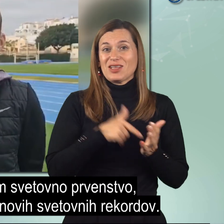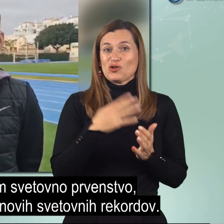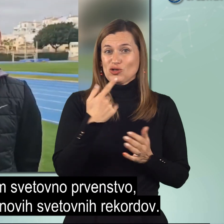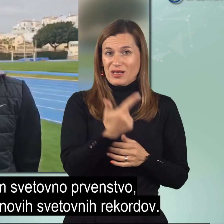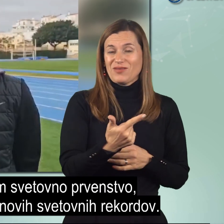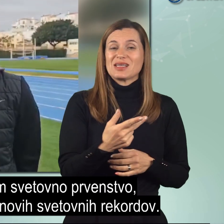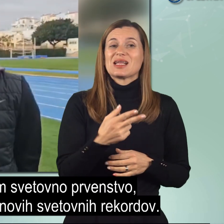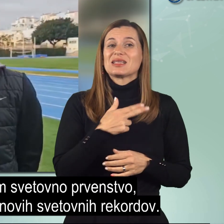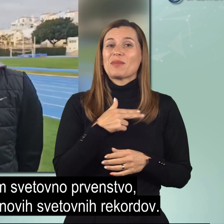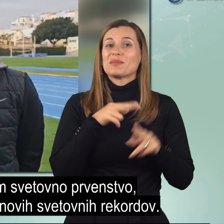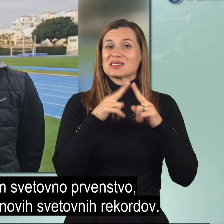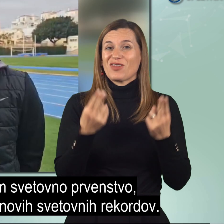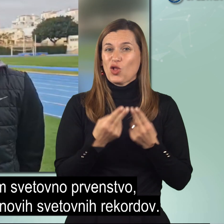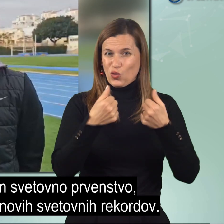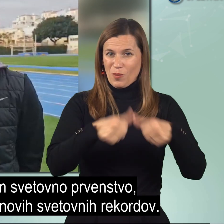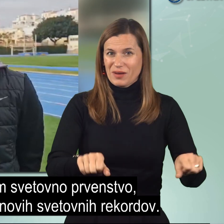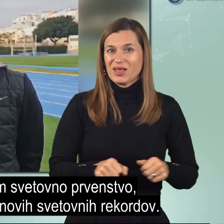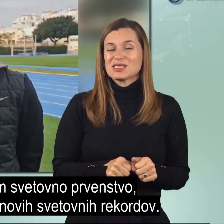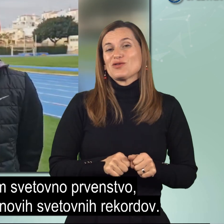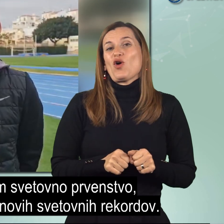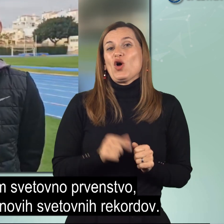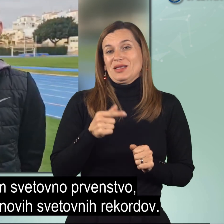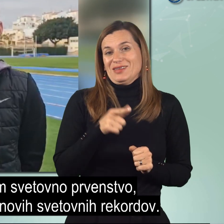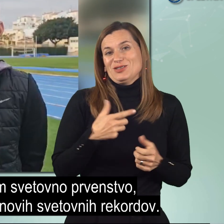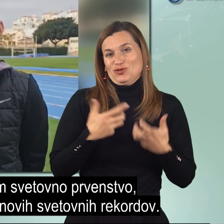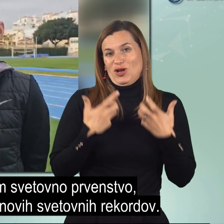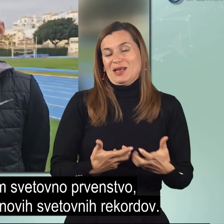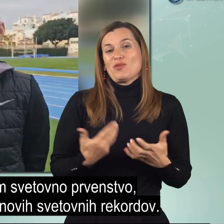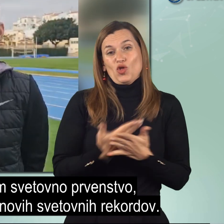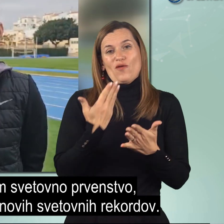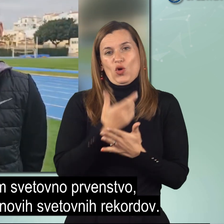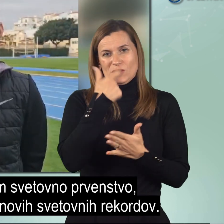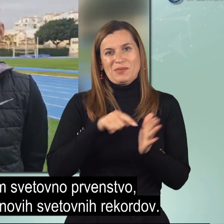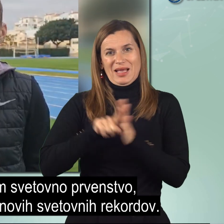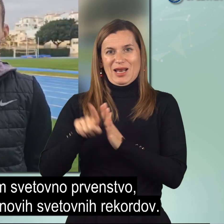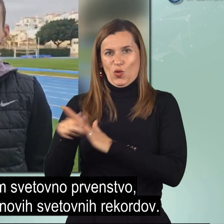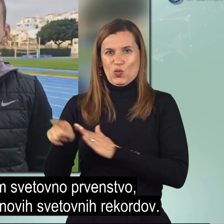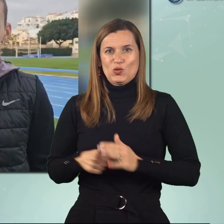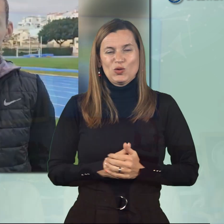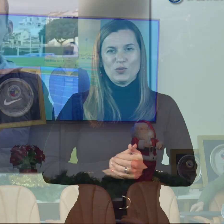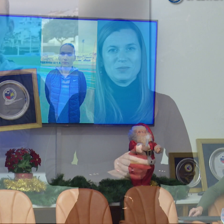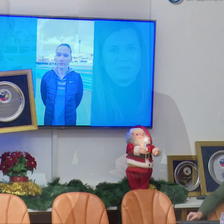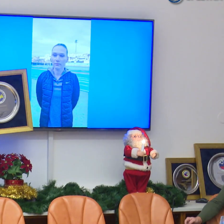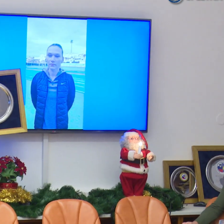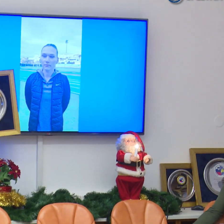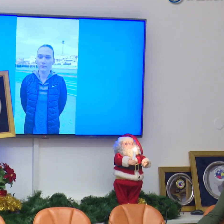letu 2024 imam svetovno prvenstvo, predvsem pa si želim novih osebnih rekordov.